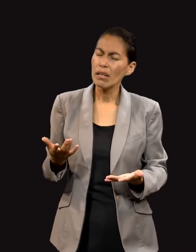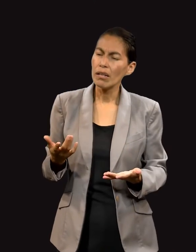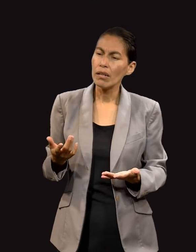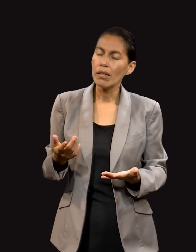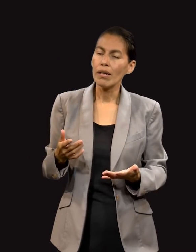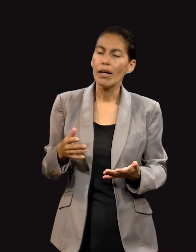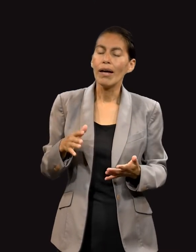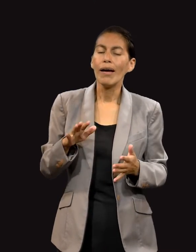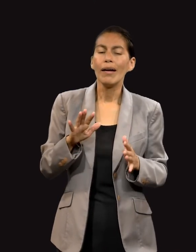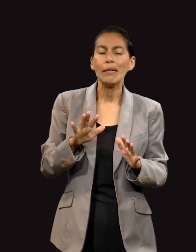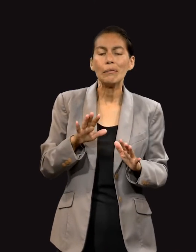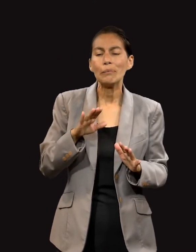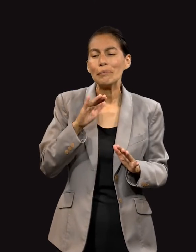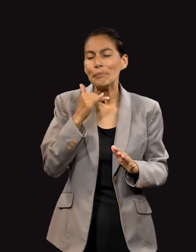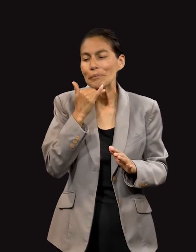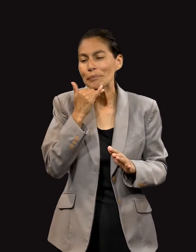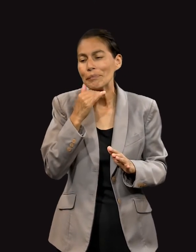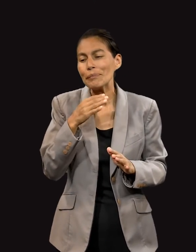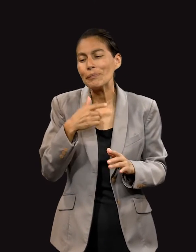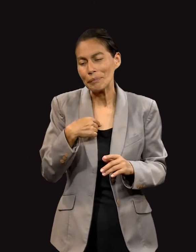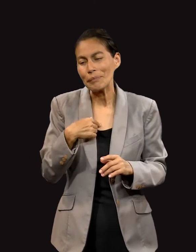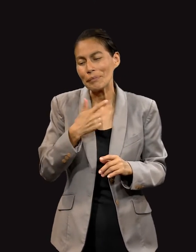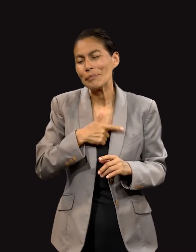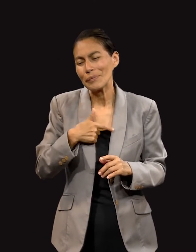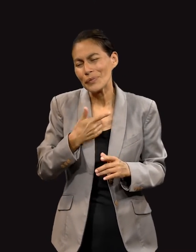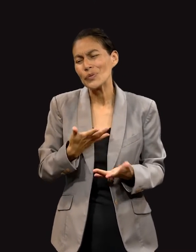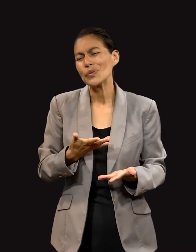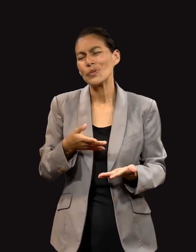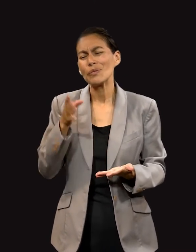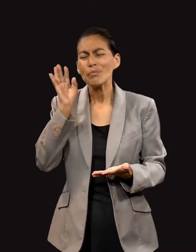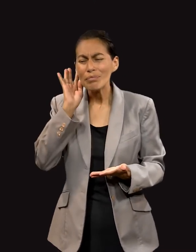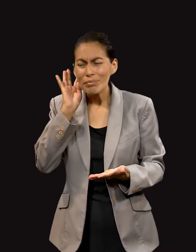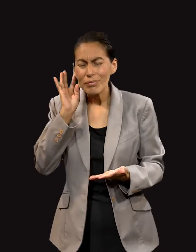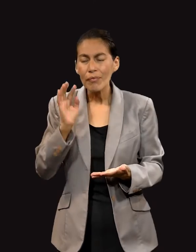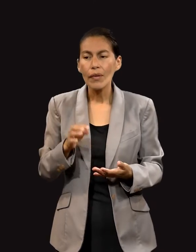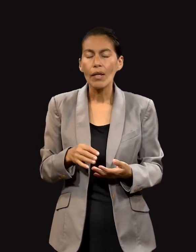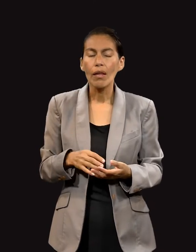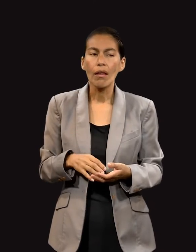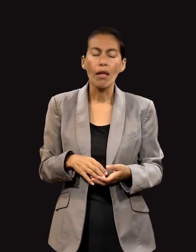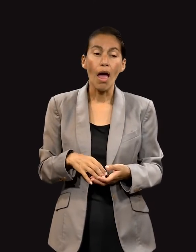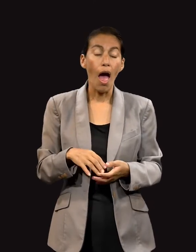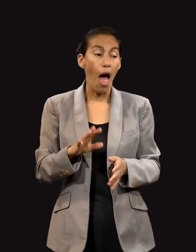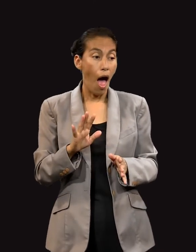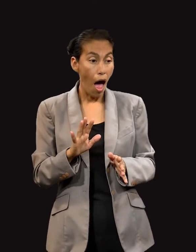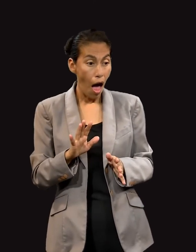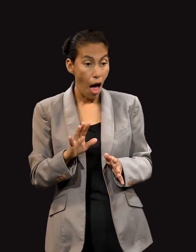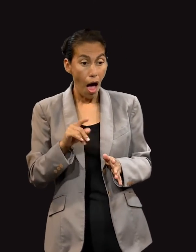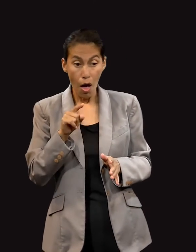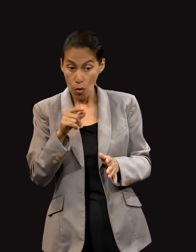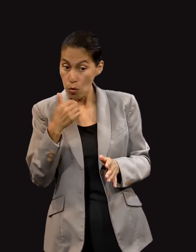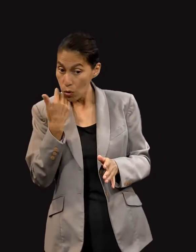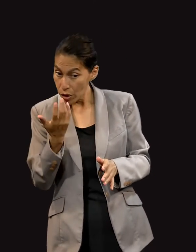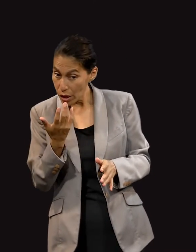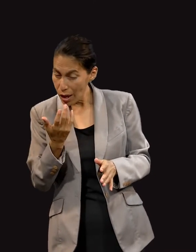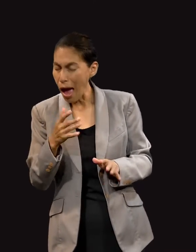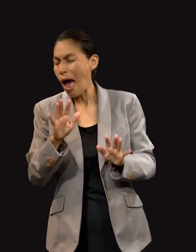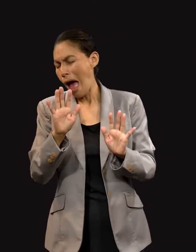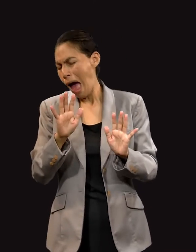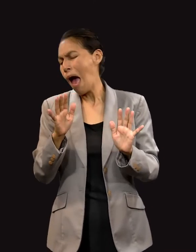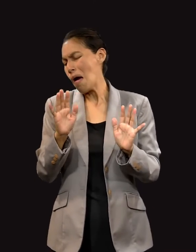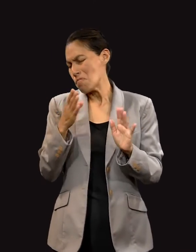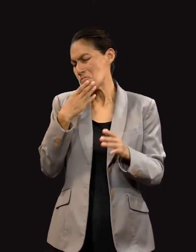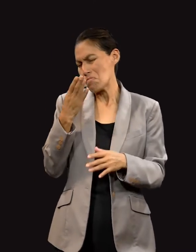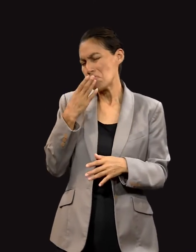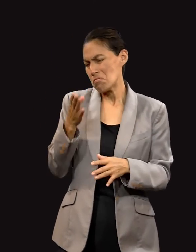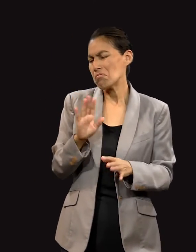aprendes? O sea, me dije, mami, es que yo quiero escuchar. A mí me gusta escuchar. Y me dijo, ah, bueno, si es por ti,